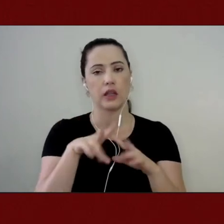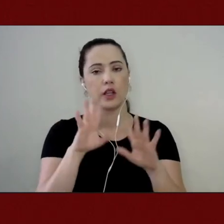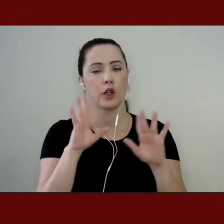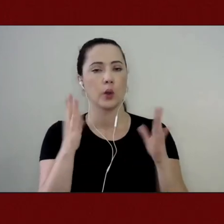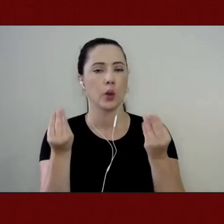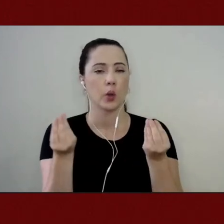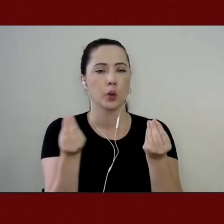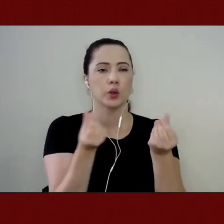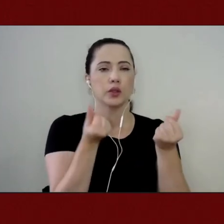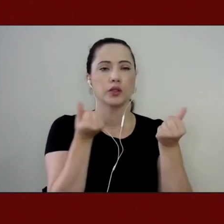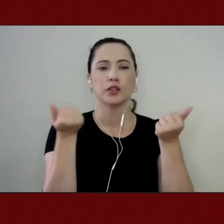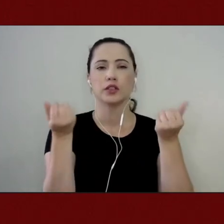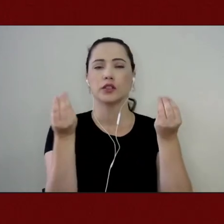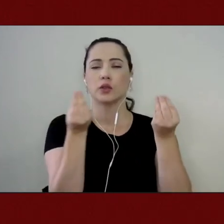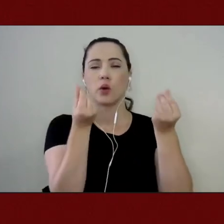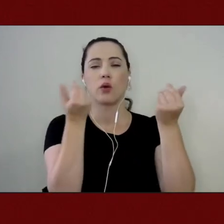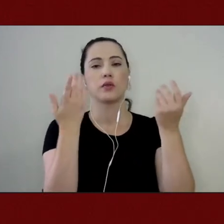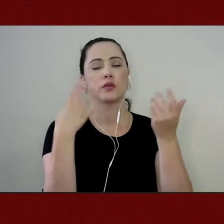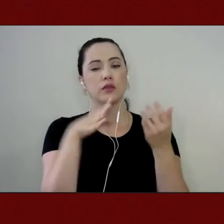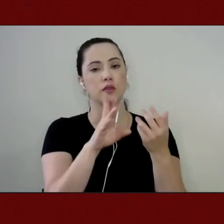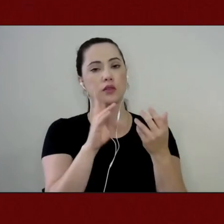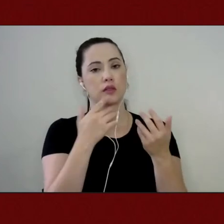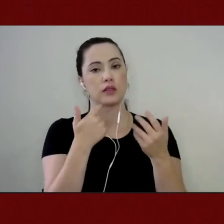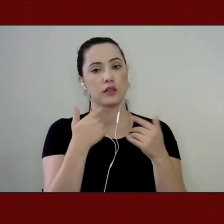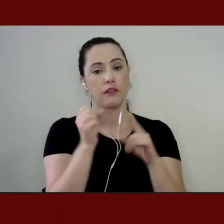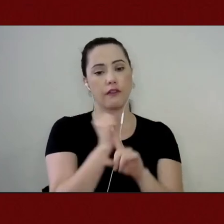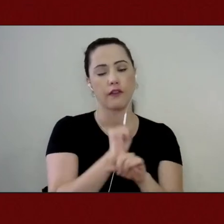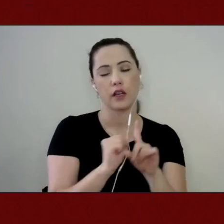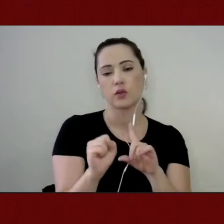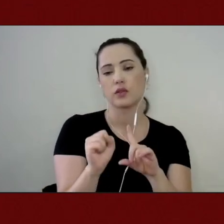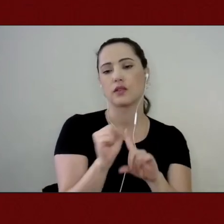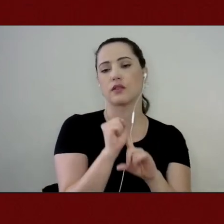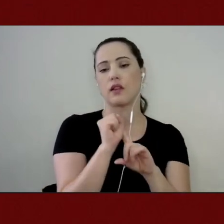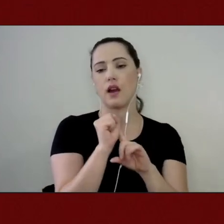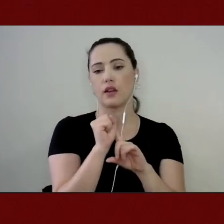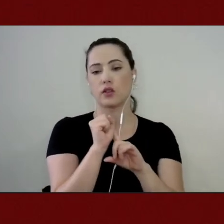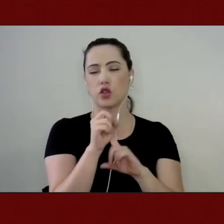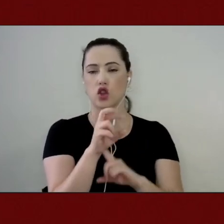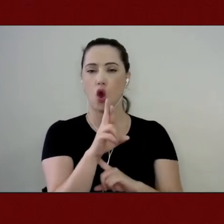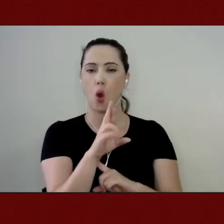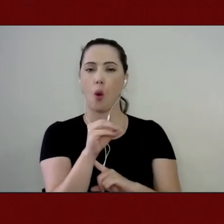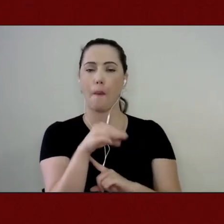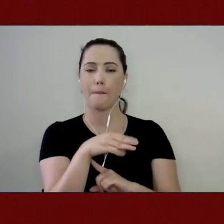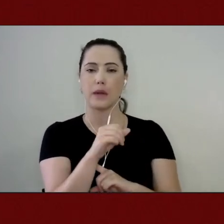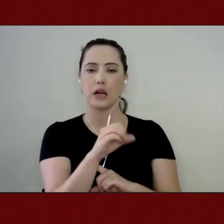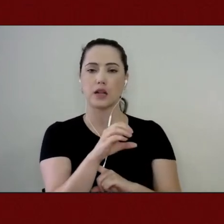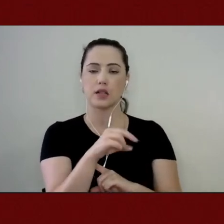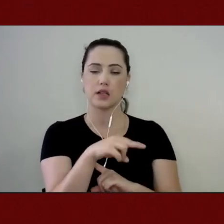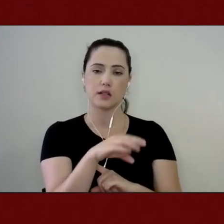ou romance proletário, né? Um forte embate entre